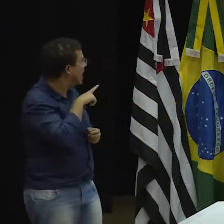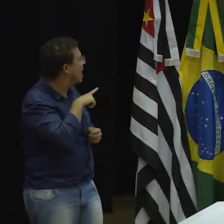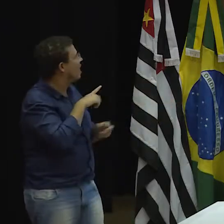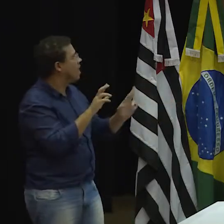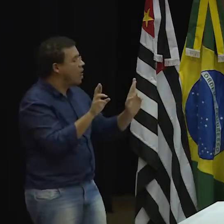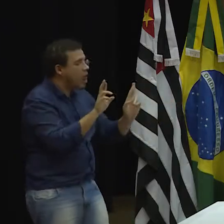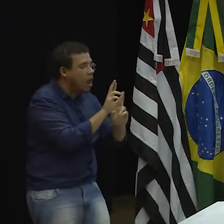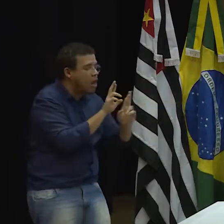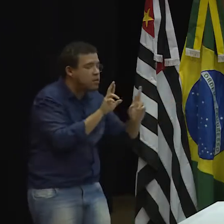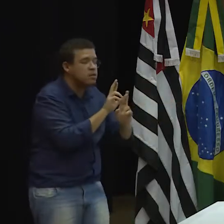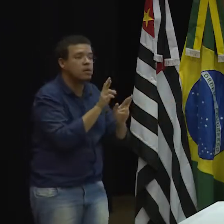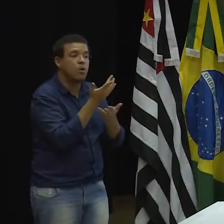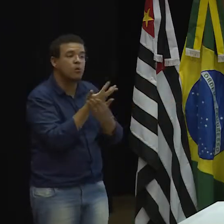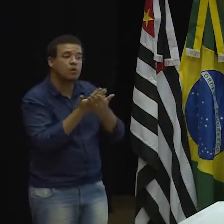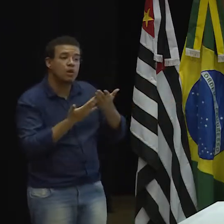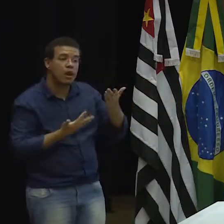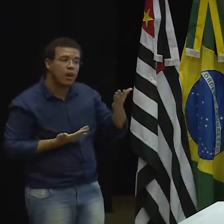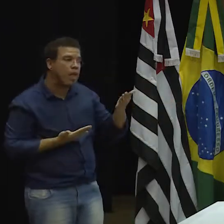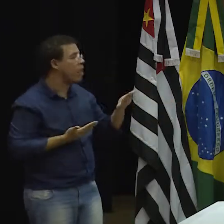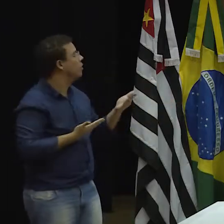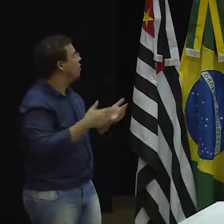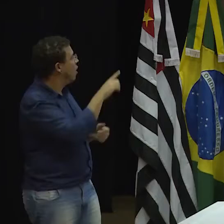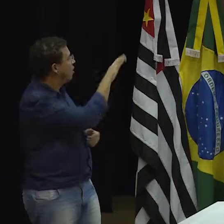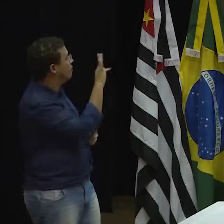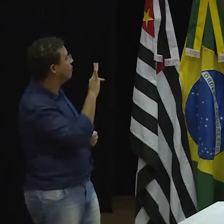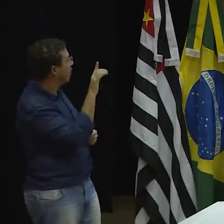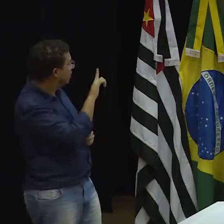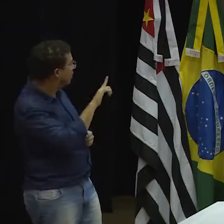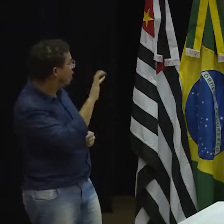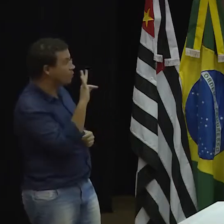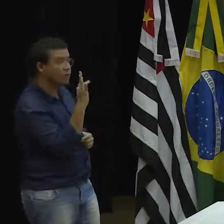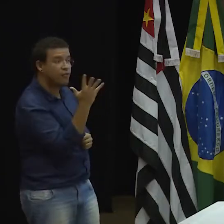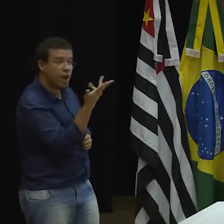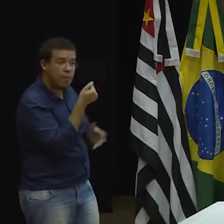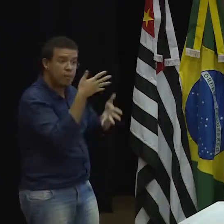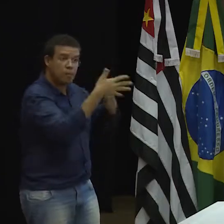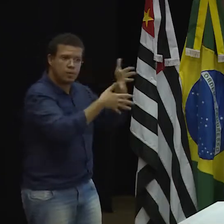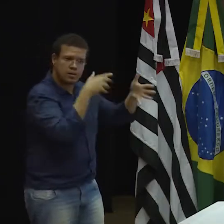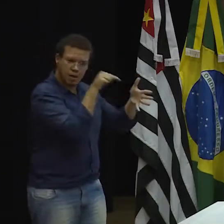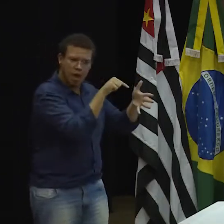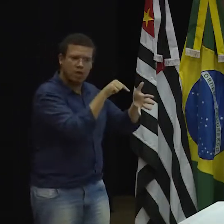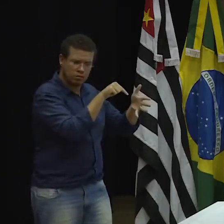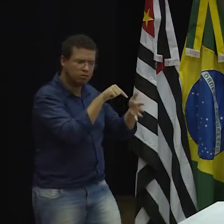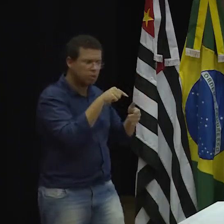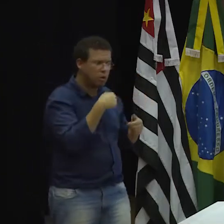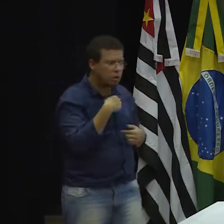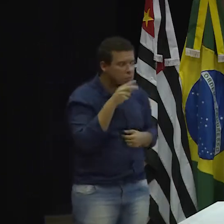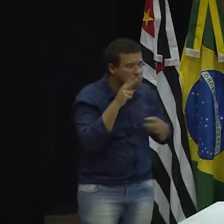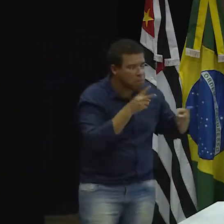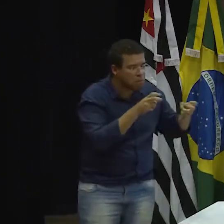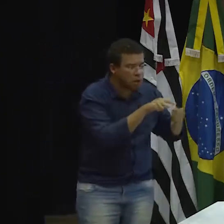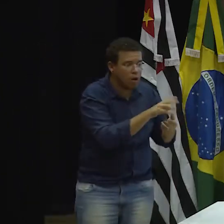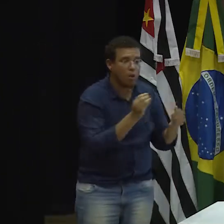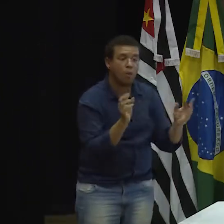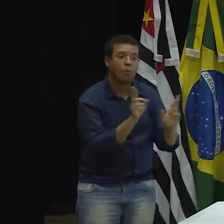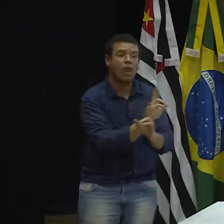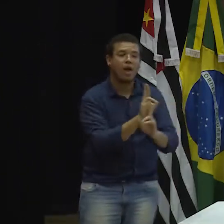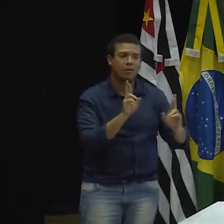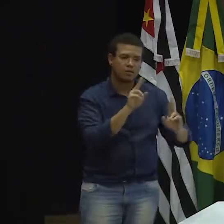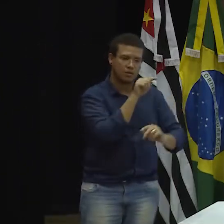indicam que a criança tem uma relação com o gênero literário de fábulas em língua de sinais,